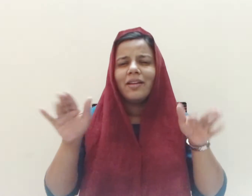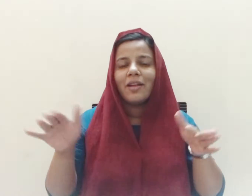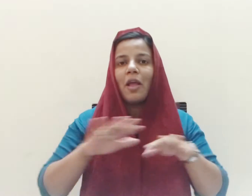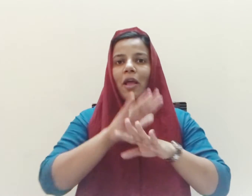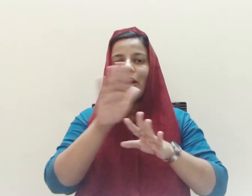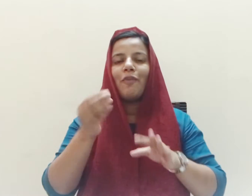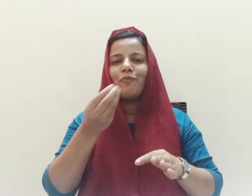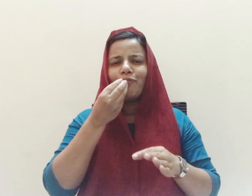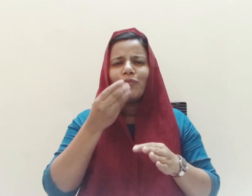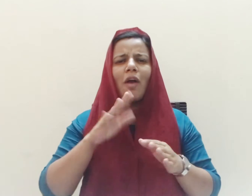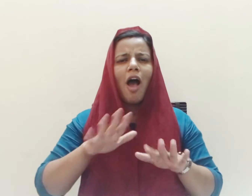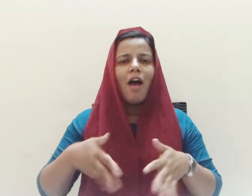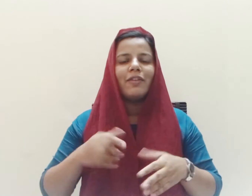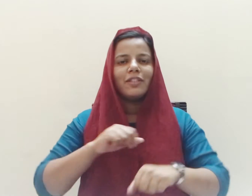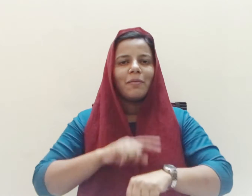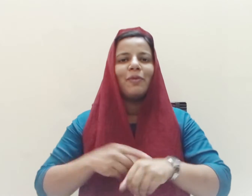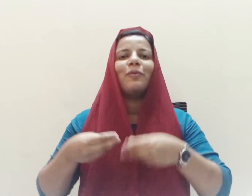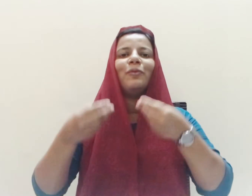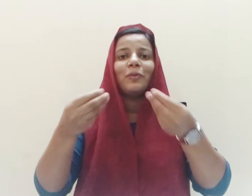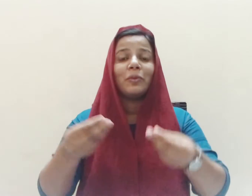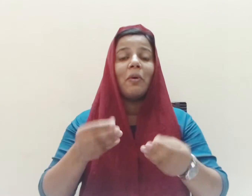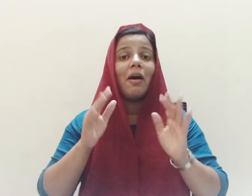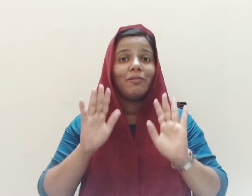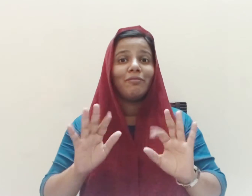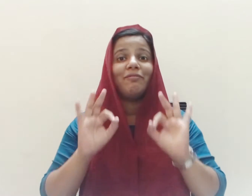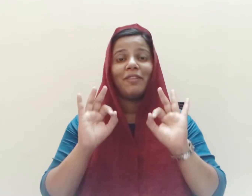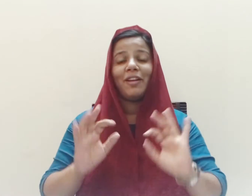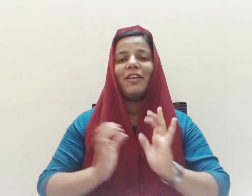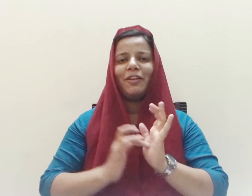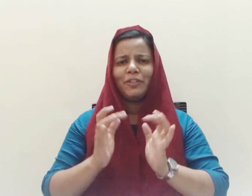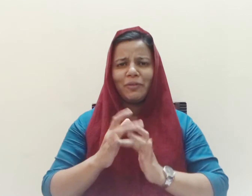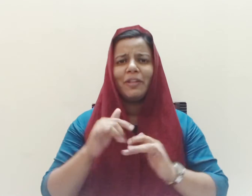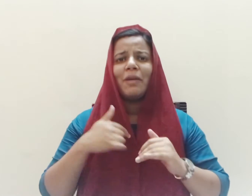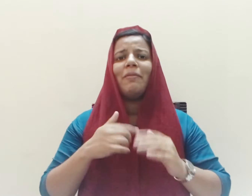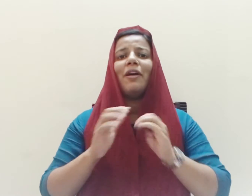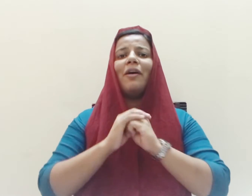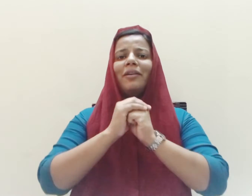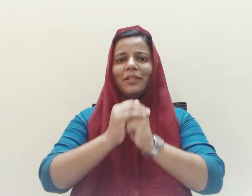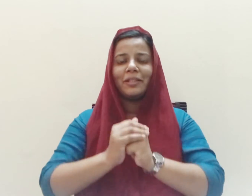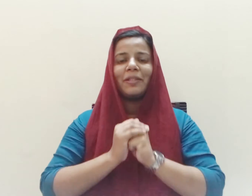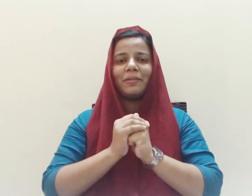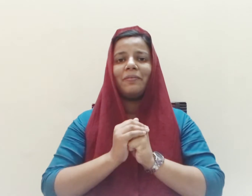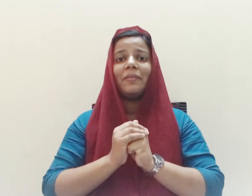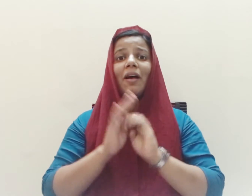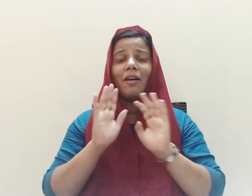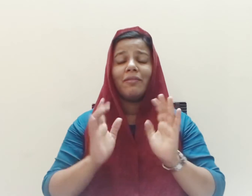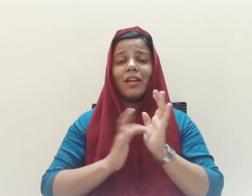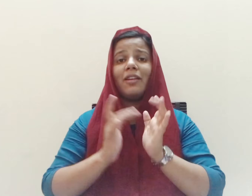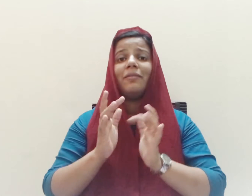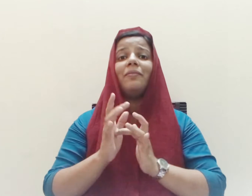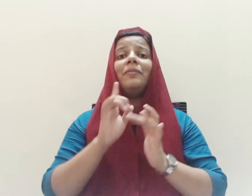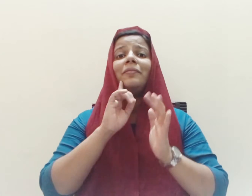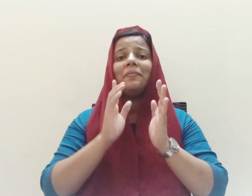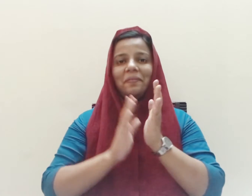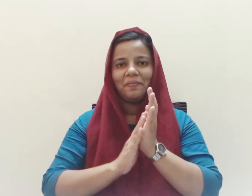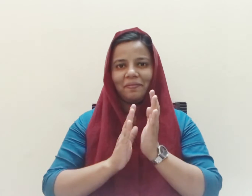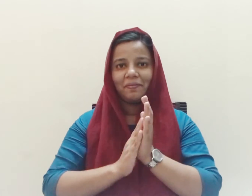ആഹാരം കൊടുക്കുന്നു. സ്തോത്രം. ഇത്ര നല്ല കർത്താവിനെയാണ് നമ്മൾ ഈ പ്രഭാതത്തിൽ ആരാധിക്കുന്നത്. ഇത്ര നല്ല ദൈവത്തെയാണ് നമ്മൾ ഈ പ്രഭാതത്തിൽ ആരാധിക്കുന്നത്. അതുകൊണ്ട്